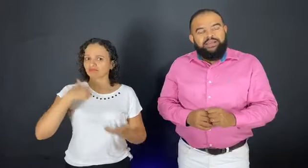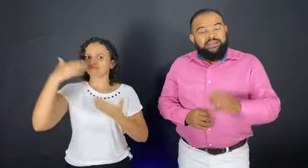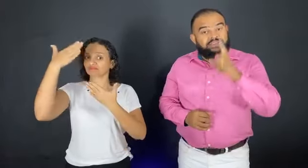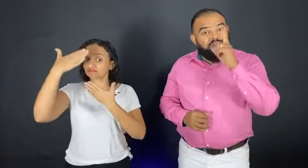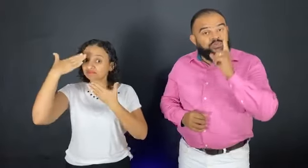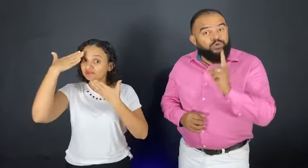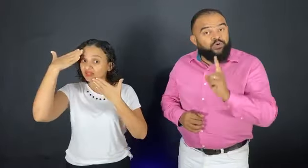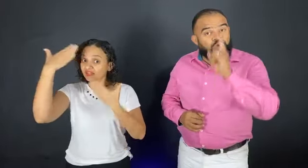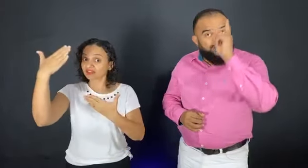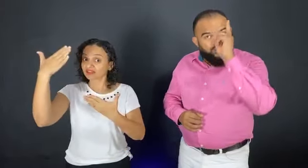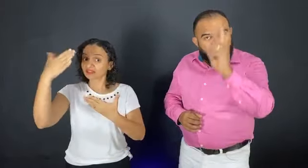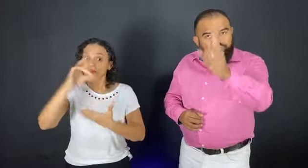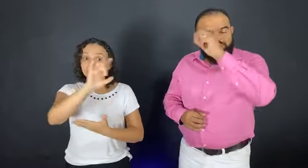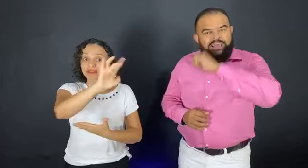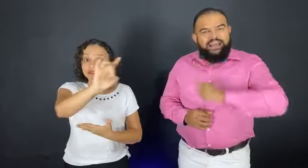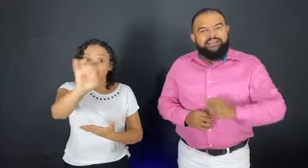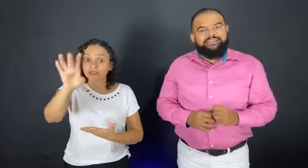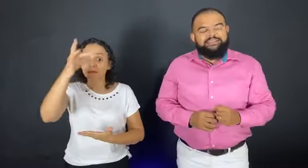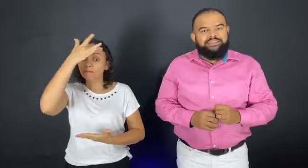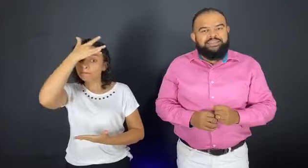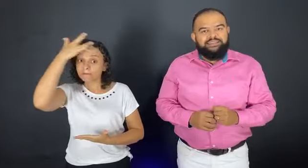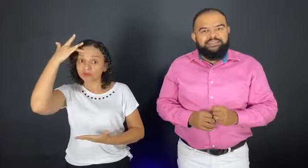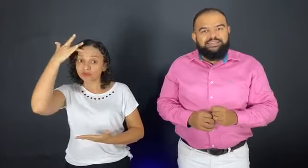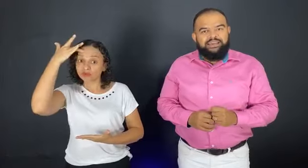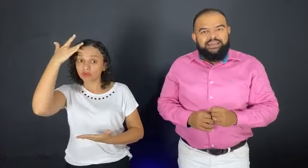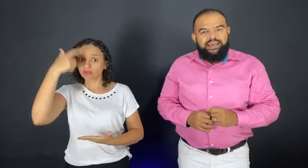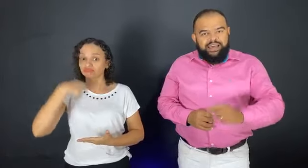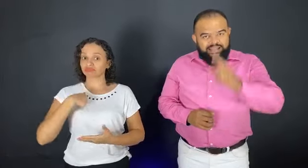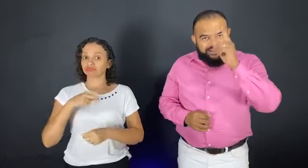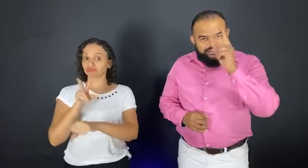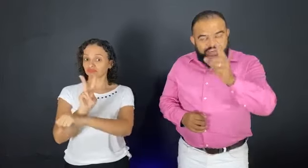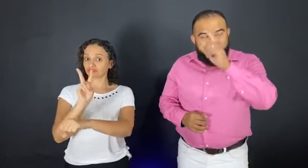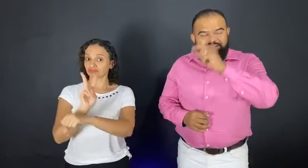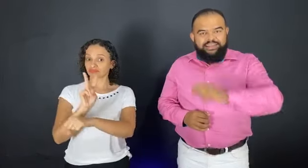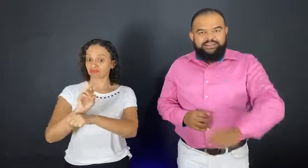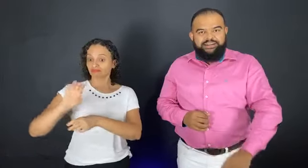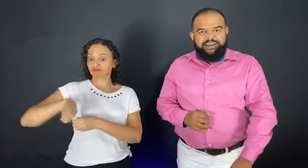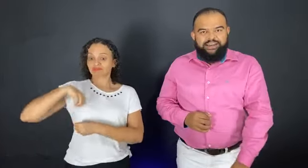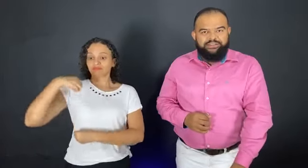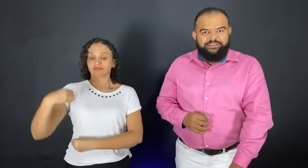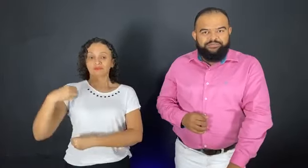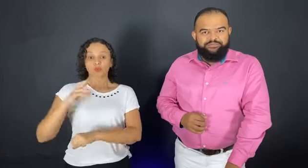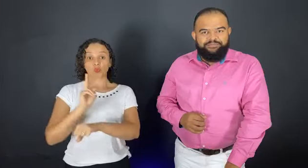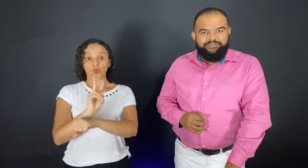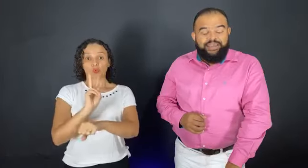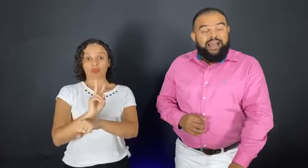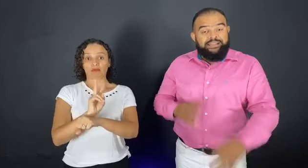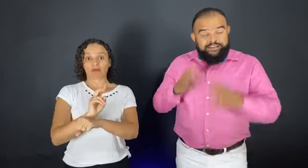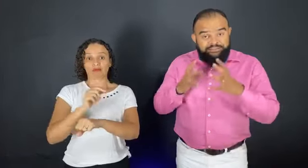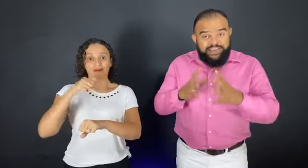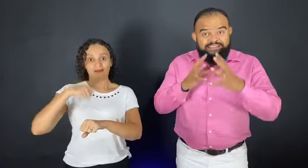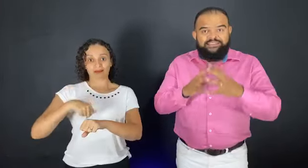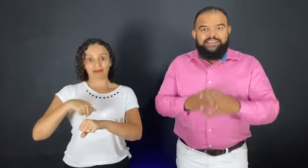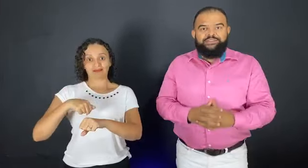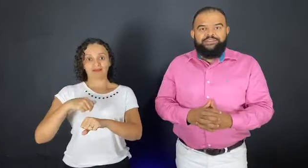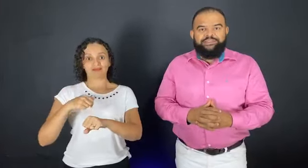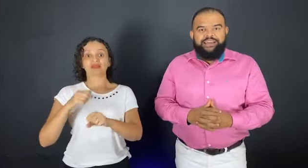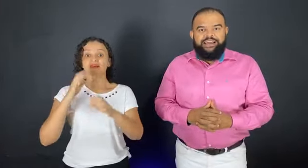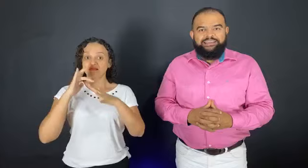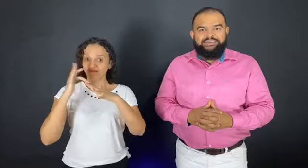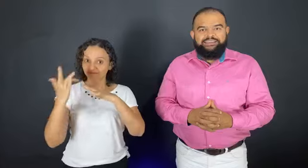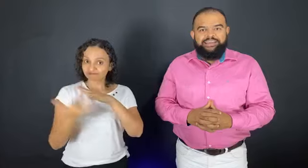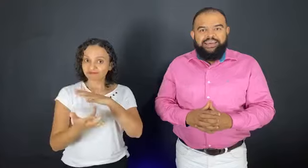pessoa que Deus colocou para eu pastorear nesses dias, através da internet, através das